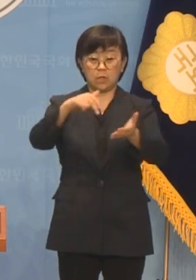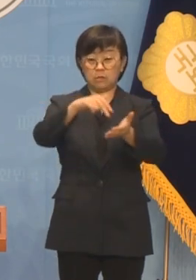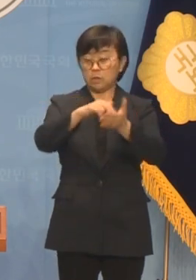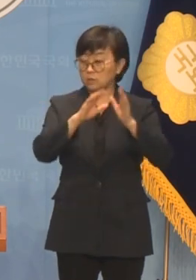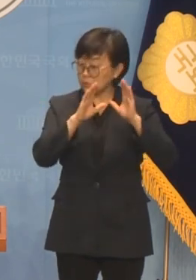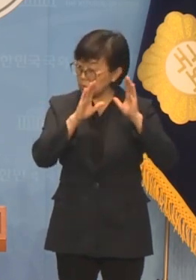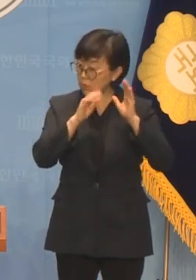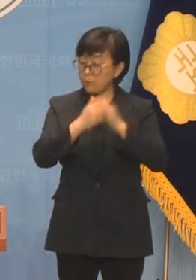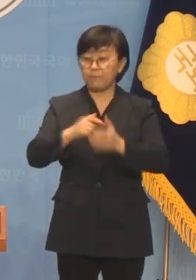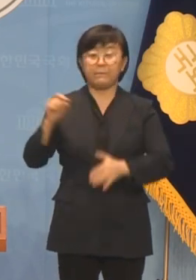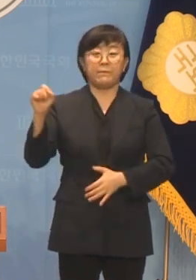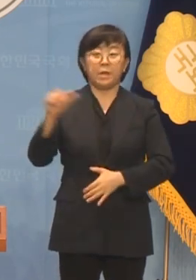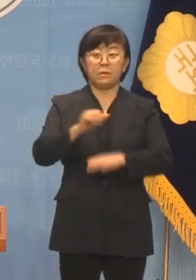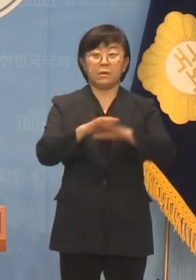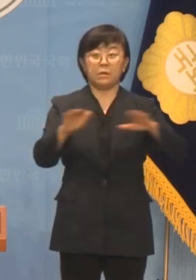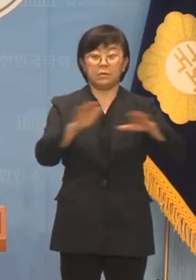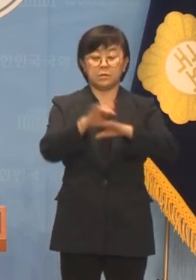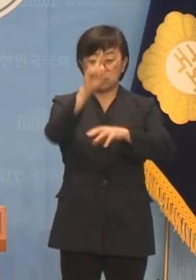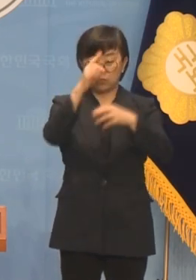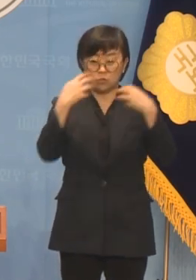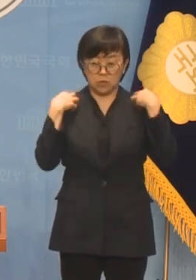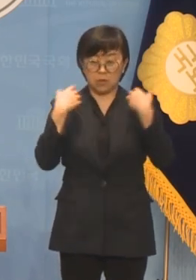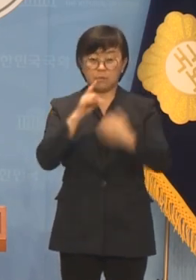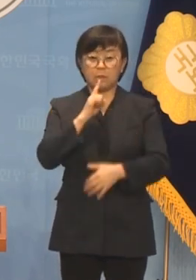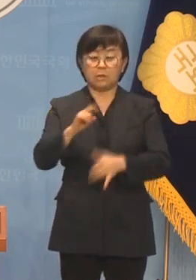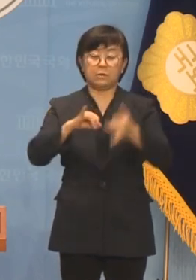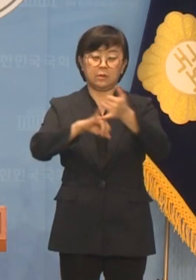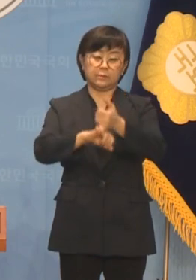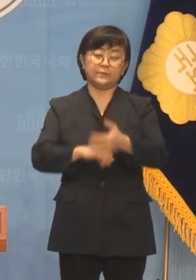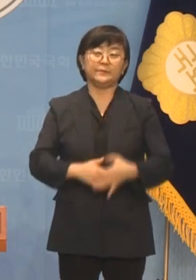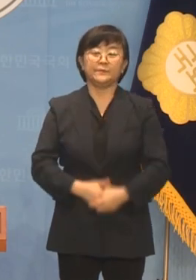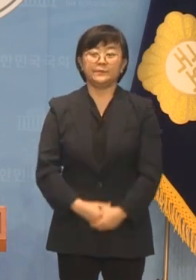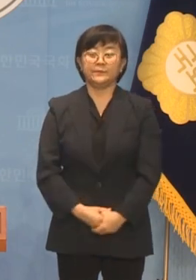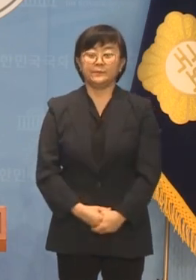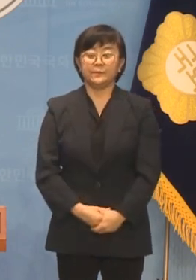국민의 목소리 듣고 신속히 해결하는 정부가 되겠다고 약속했습니다.